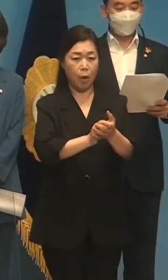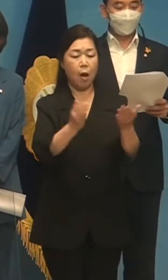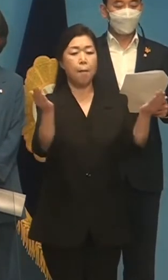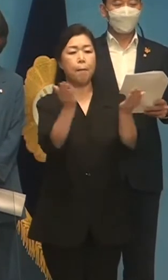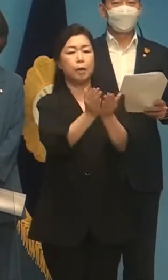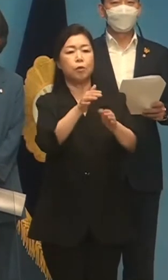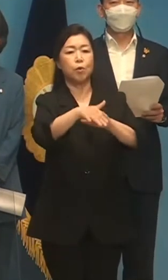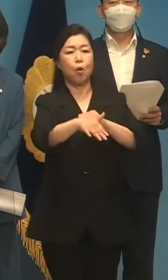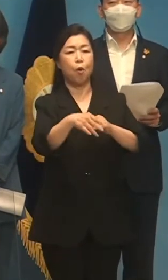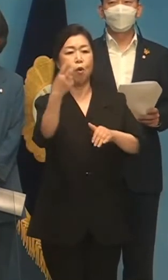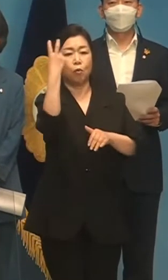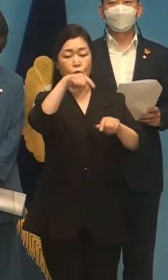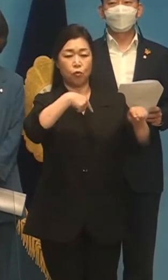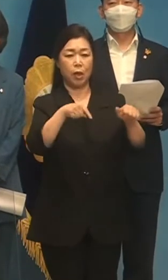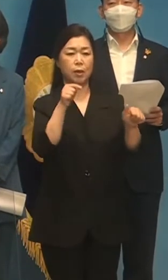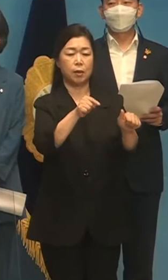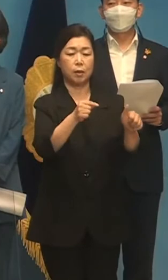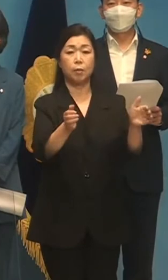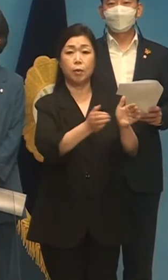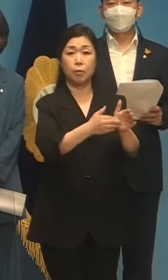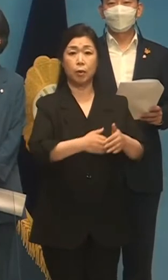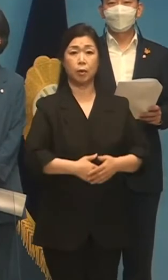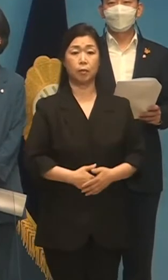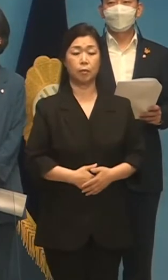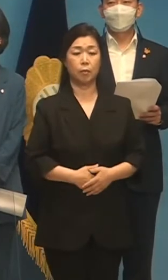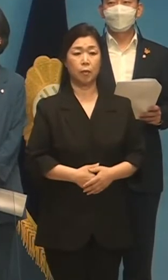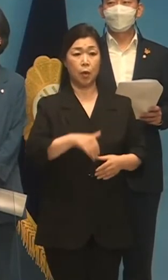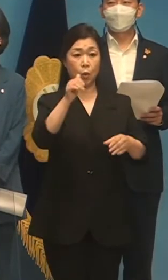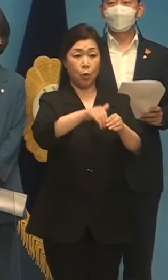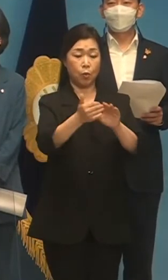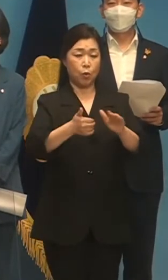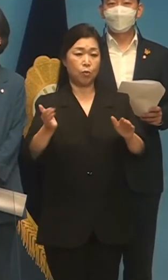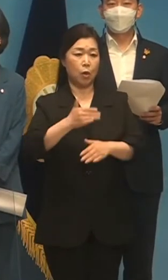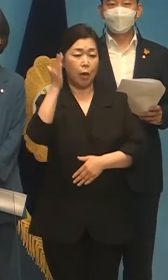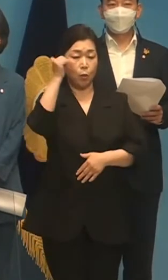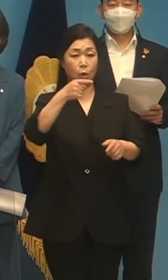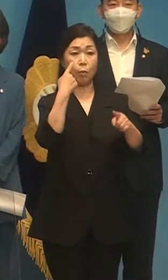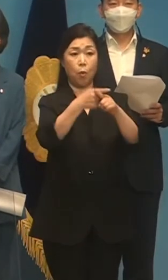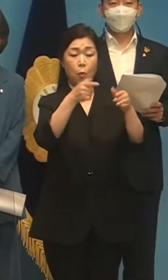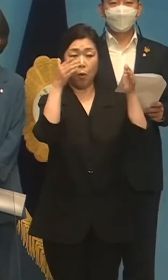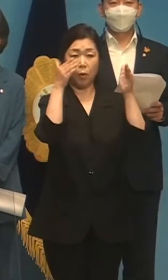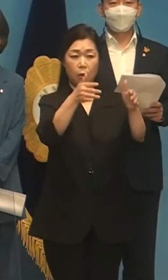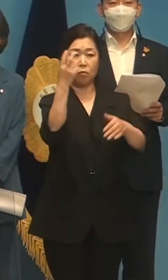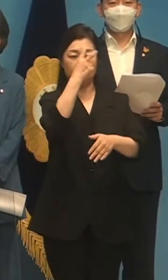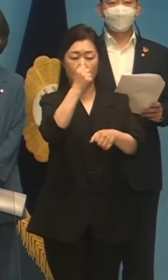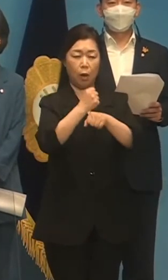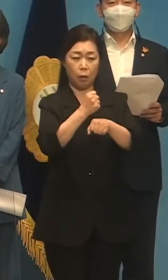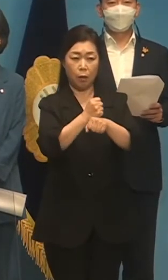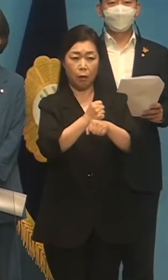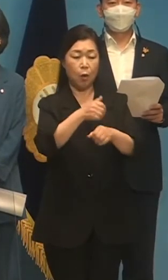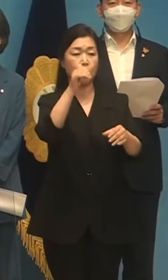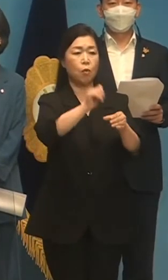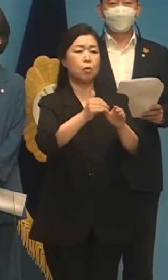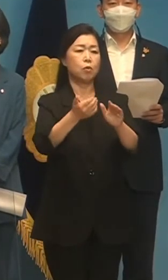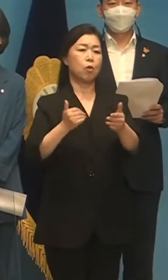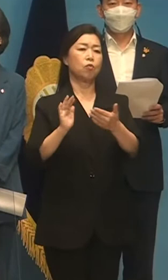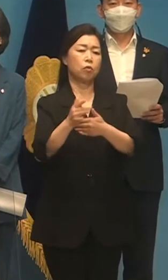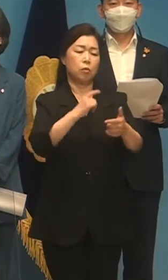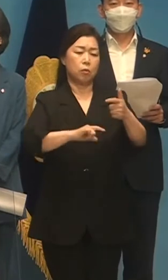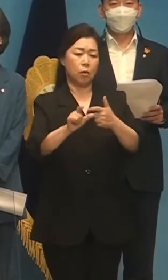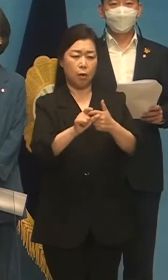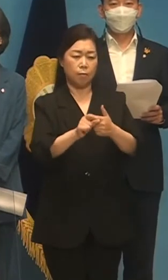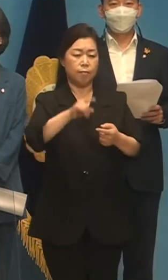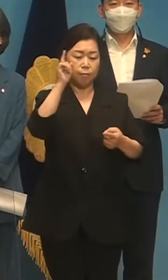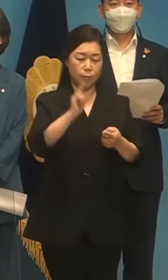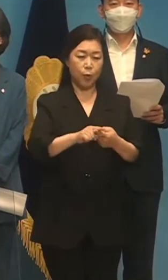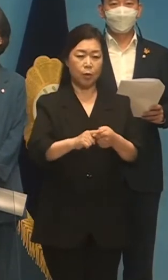지시를 위한 정치 공작이 시도된 것입니다. 총선 전부터 대통령을 겨냥한 수사를 거듭하다 총선을 전후로 더욱 노골화된